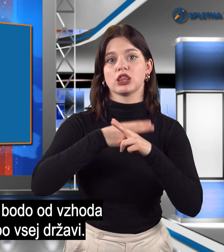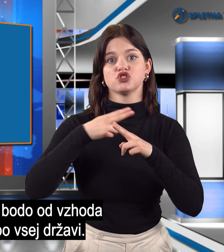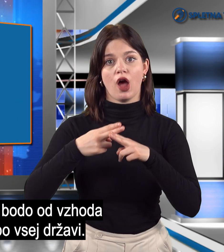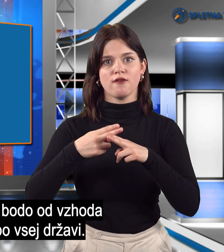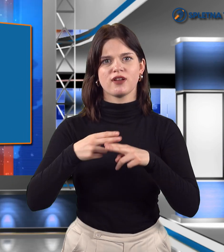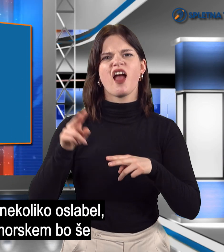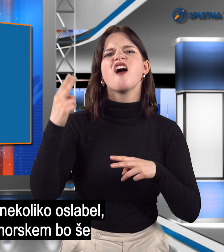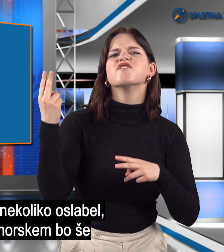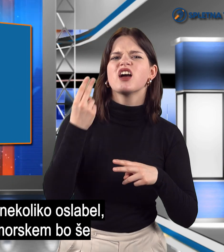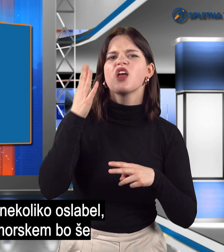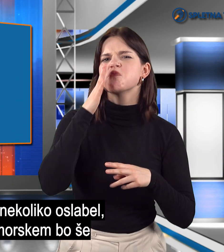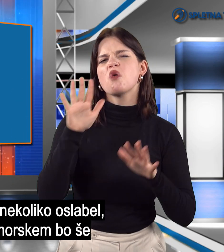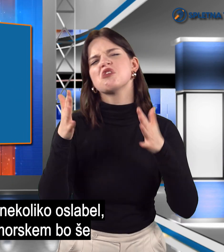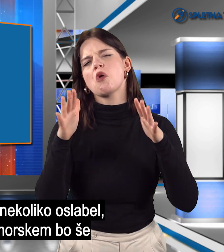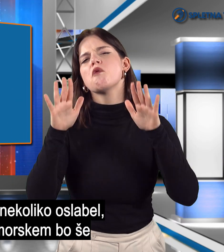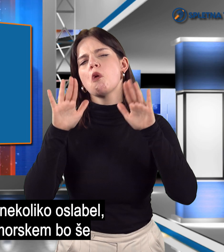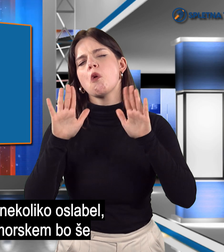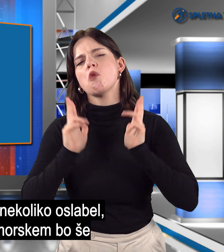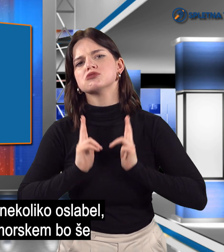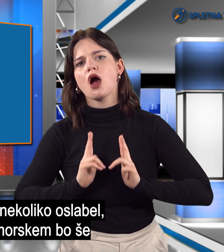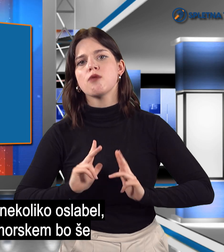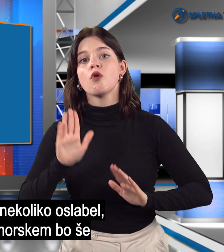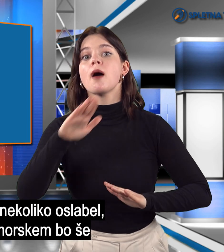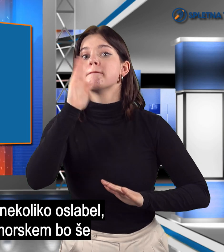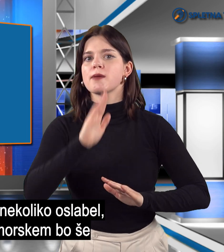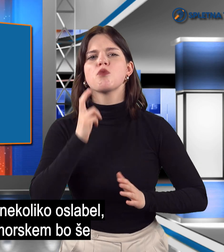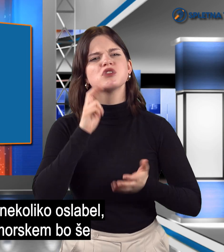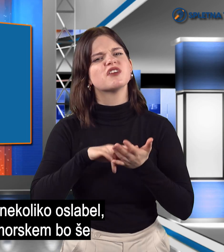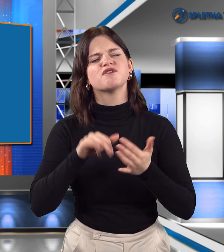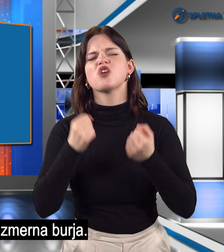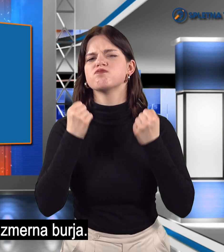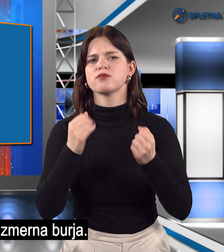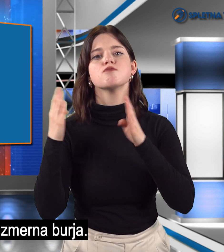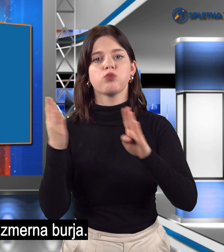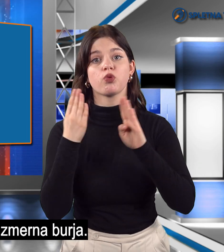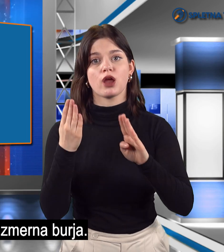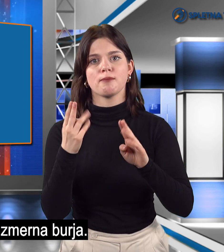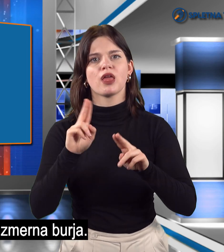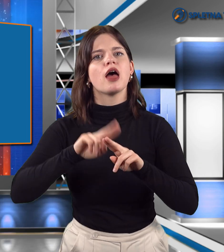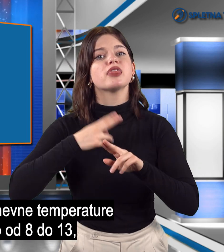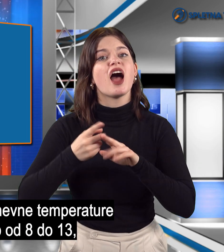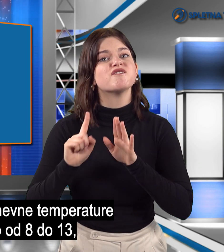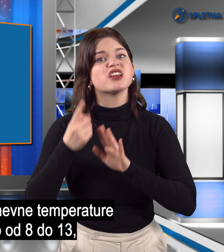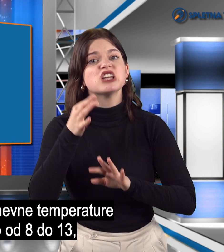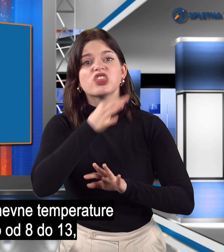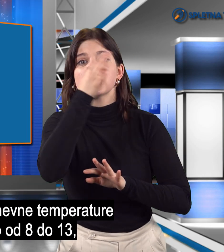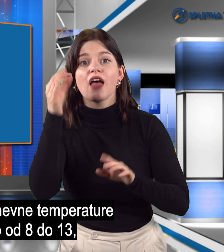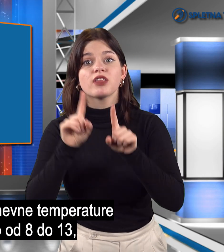nekoliko oslabel, na Primorskem bo še pihala zmerna burja. Najvišje dnevne temperature bodo od 8 do